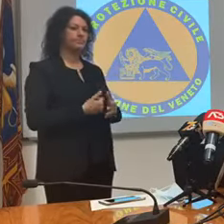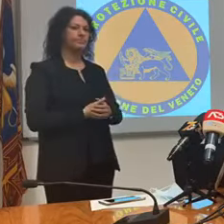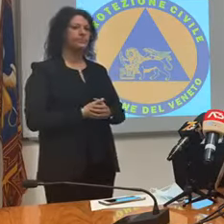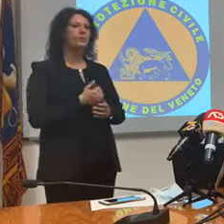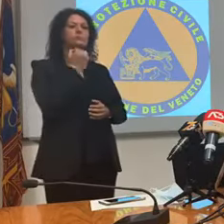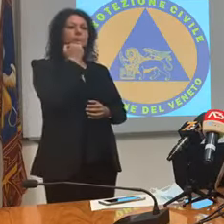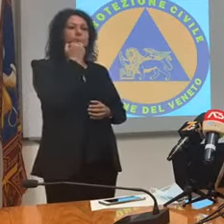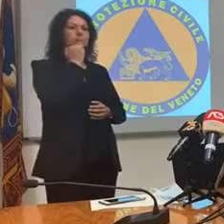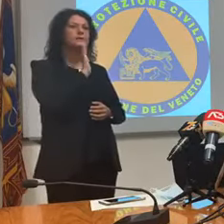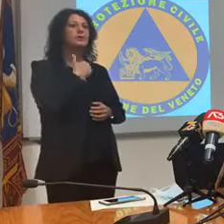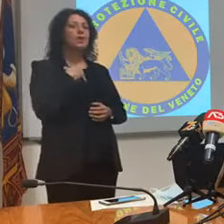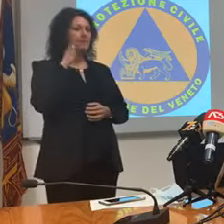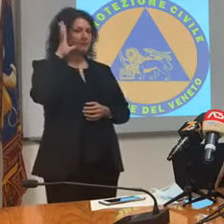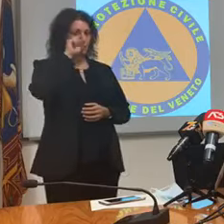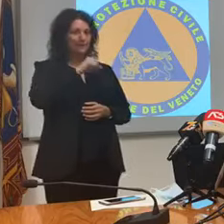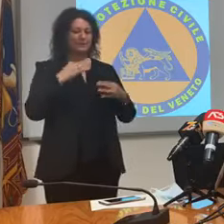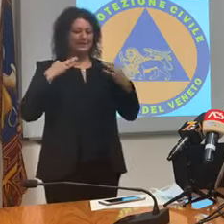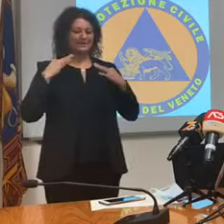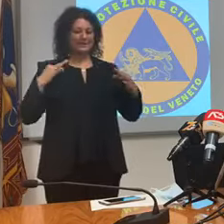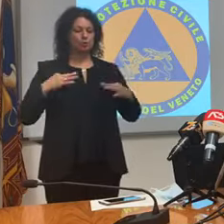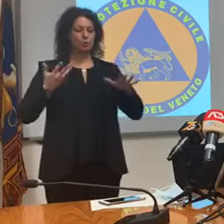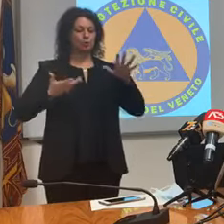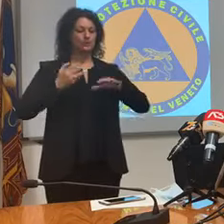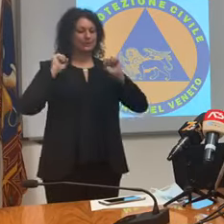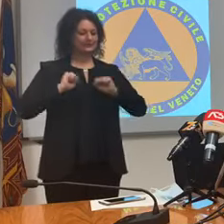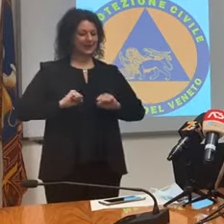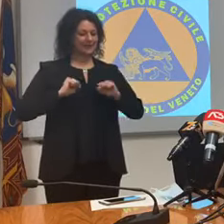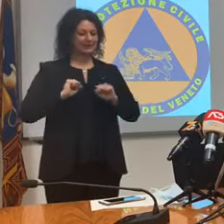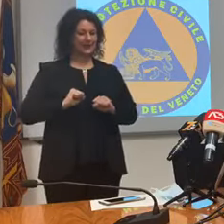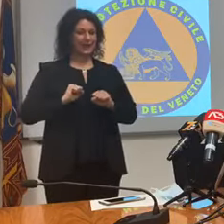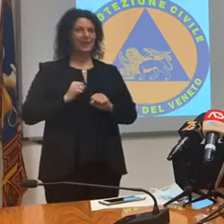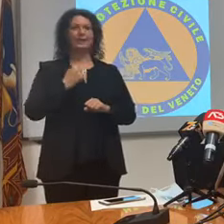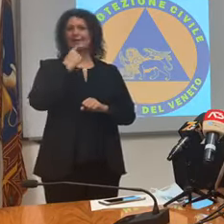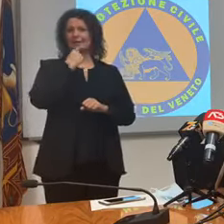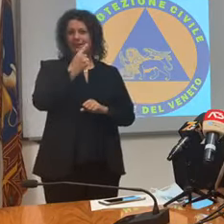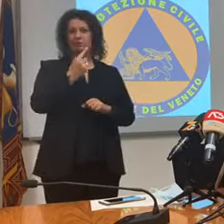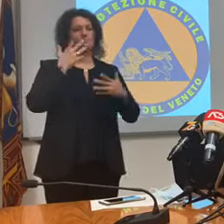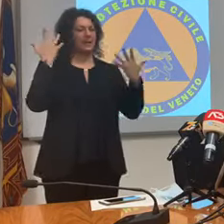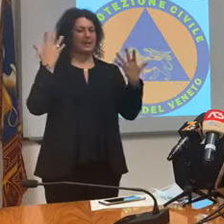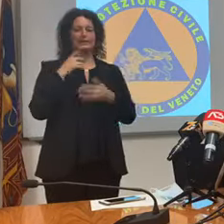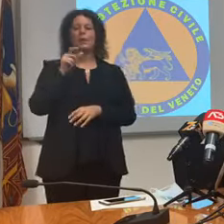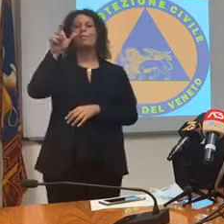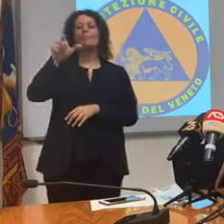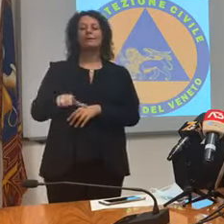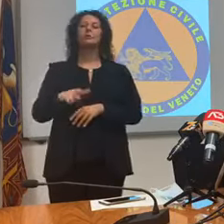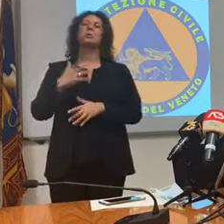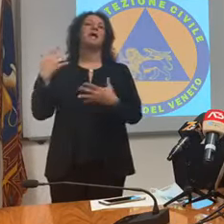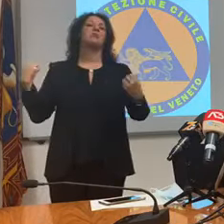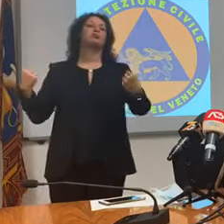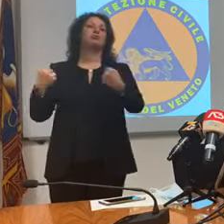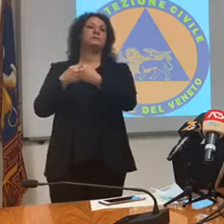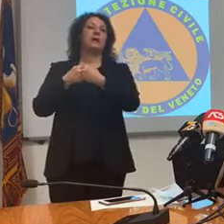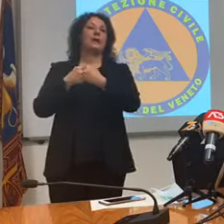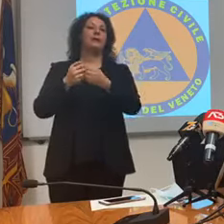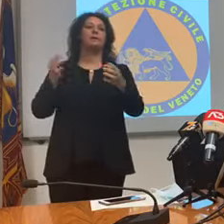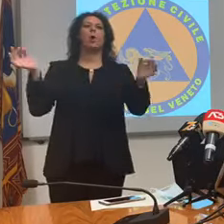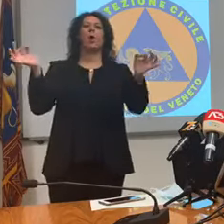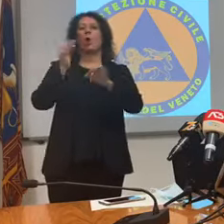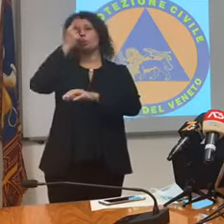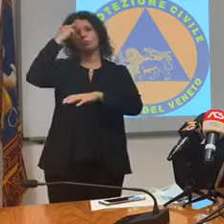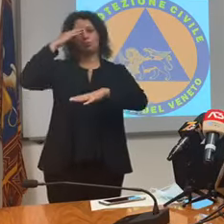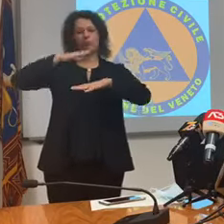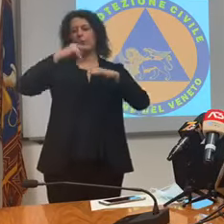indicazioni dell'Istituto Superiore di Sanità che le morti traumatiche tipo incidenti stradali, se uno cade giù da